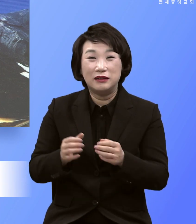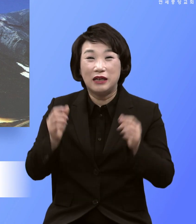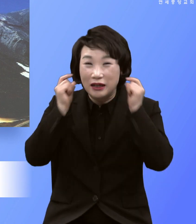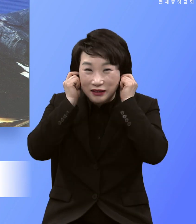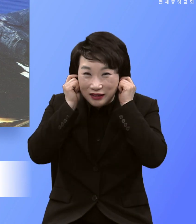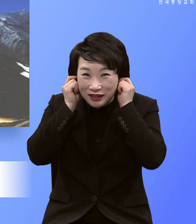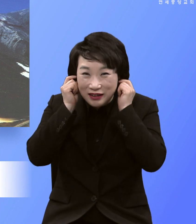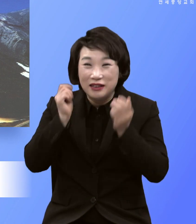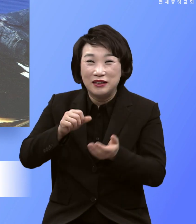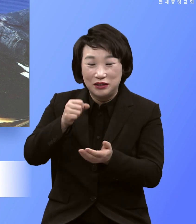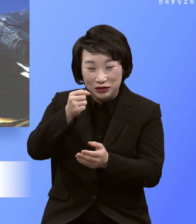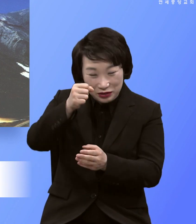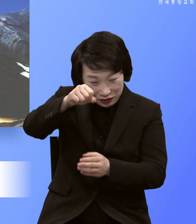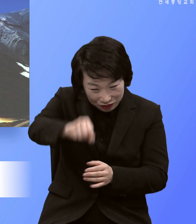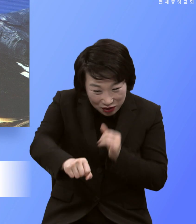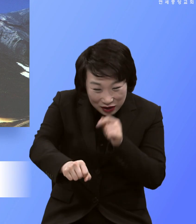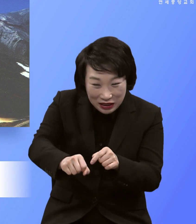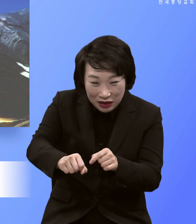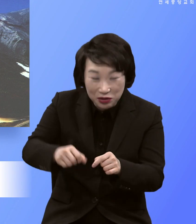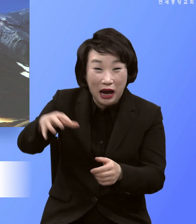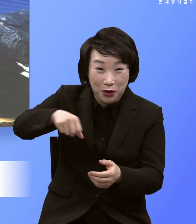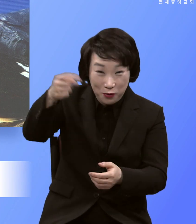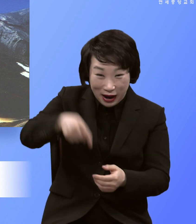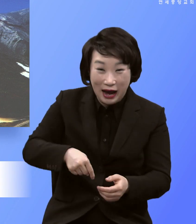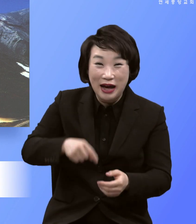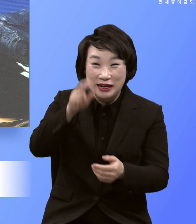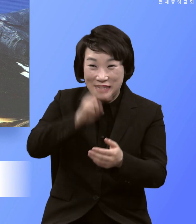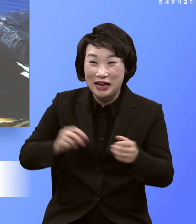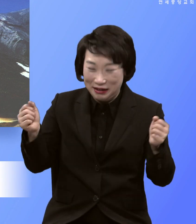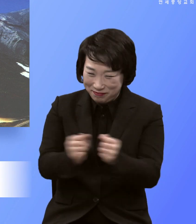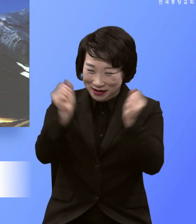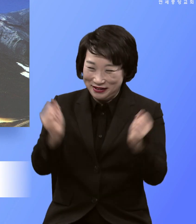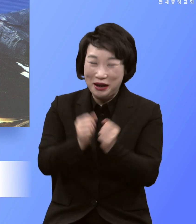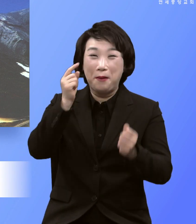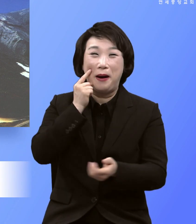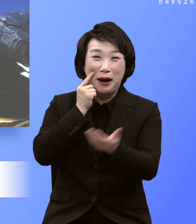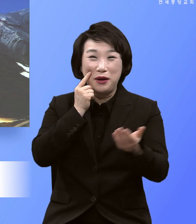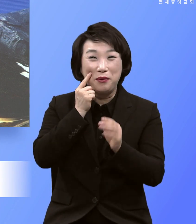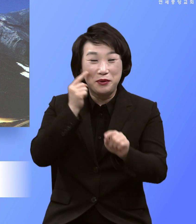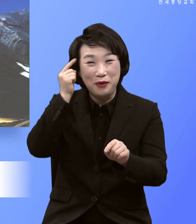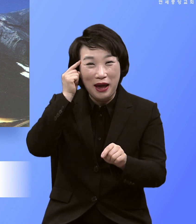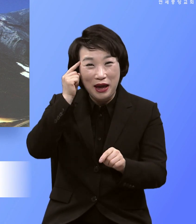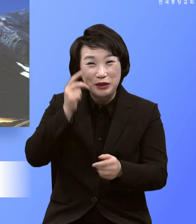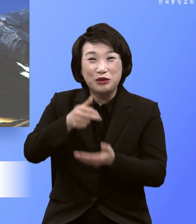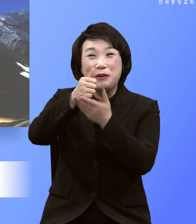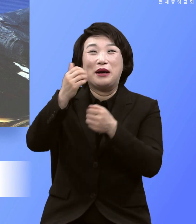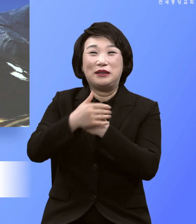찬양해라. 이게 뭐냐? 주님으로부터 은혜 받았단 말은 죄에서 해방이래.